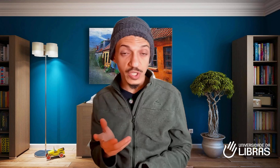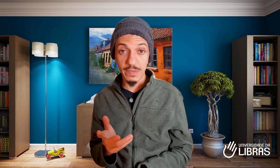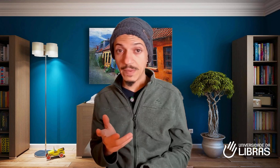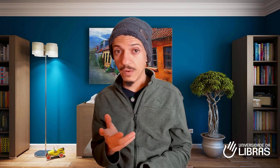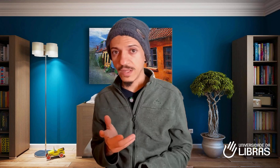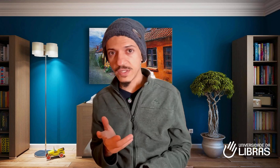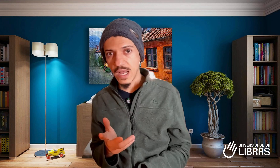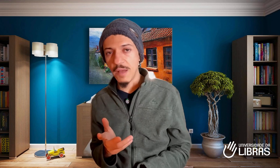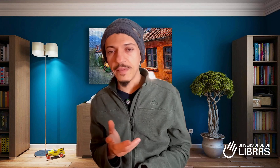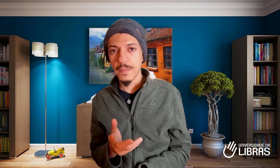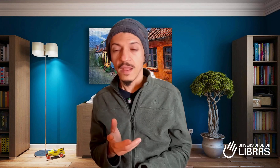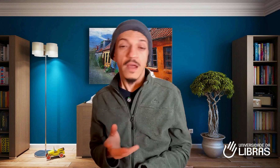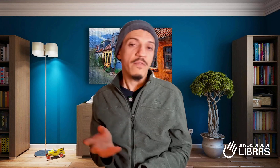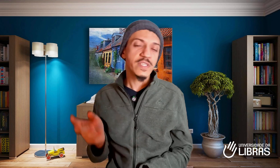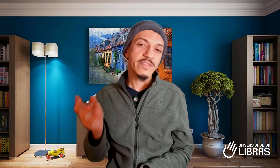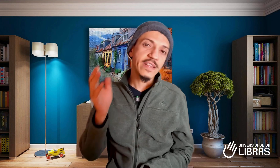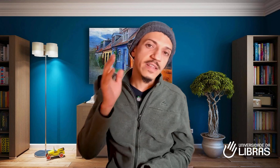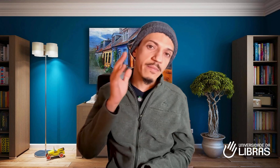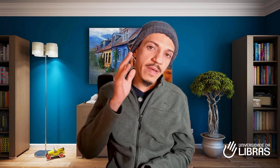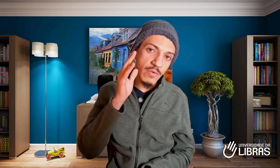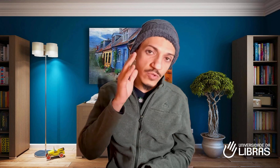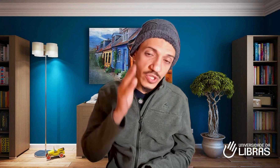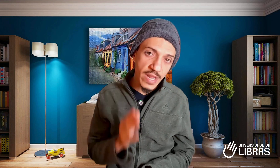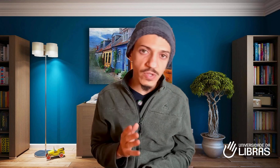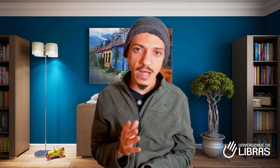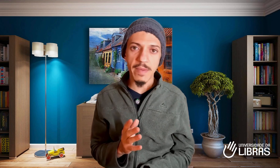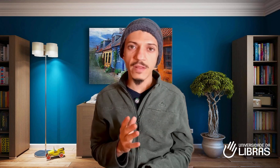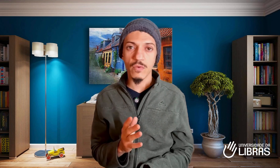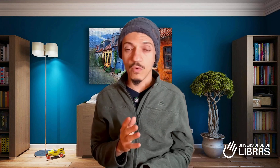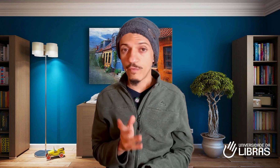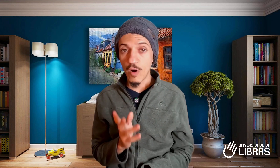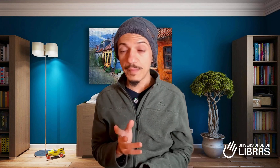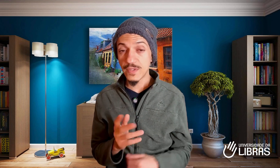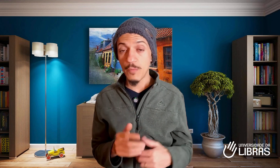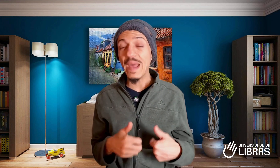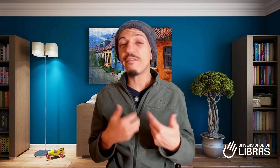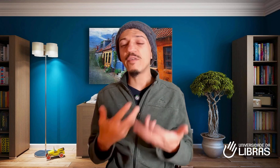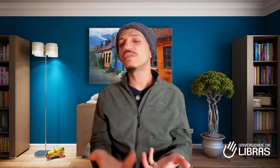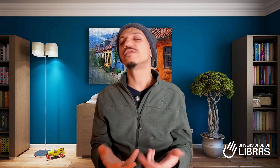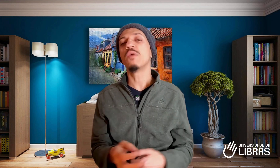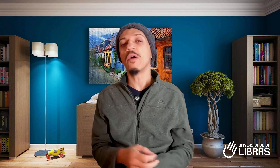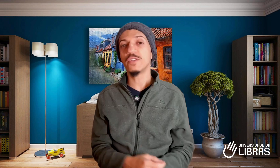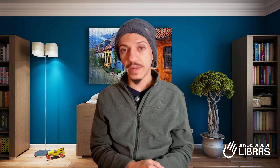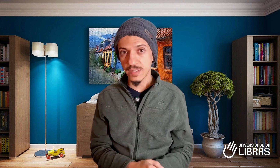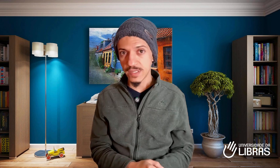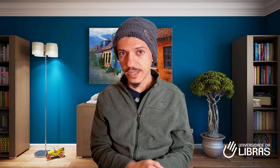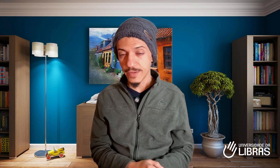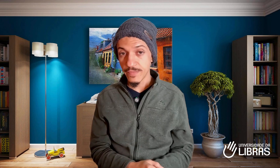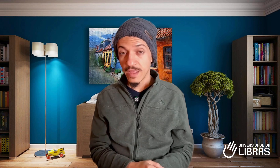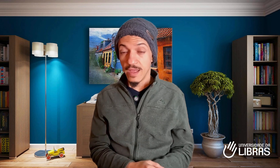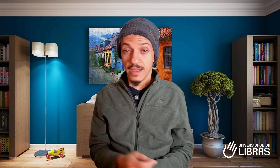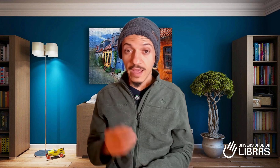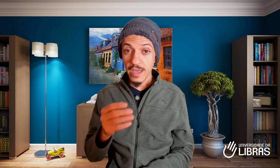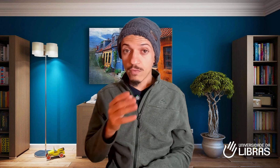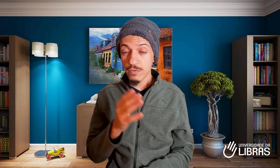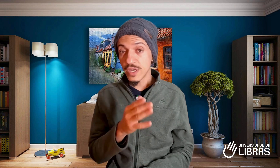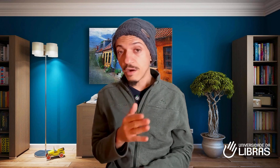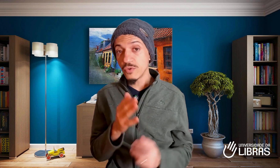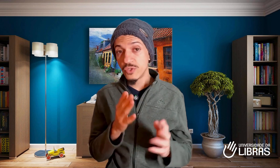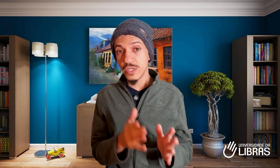pelo WhatsApp, você vai ter também o direcionamento conforme o seu perfil individual de aprendizagem. E aí, quando chegar os dias das